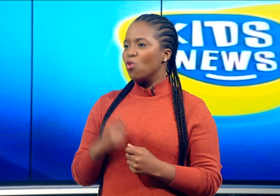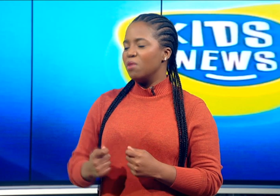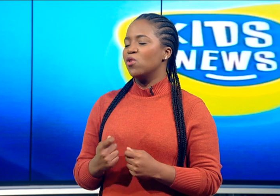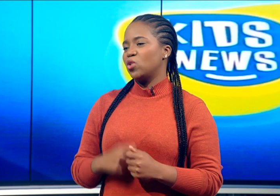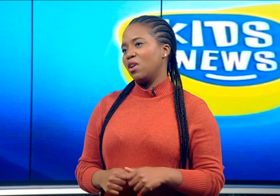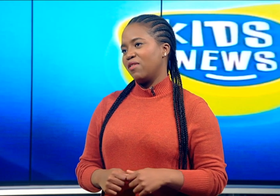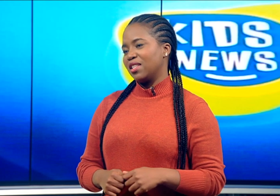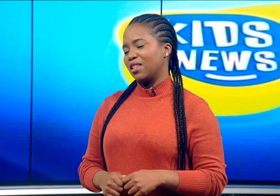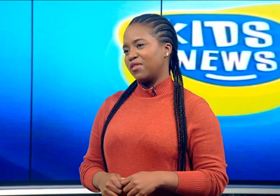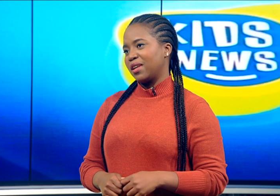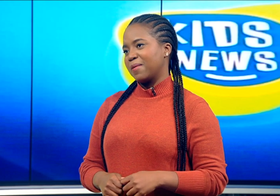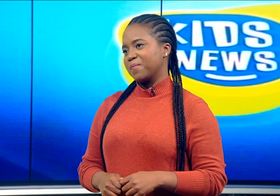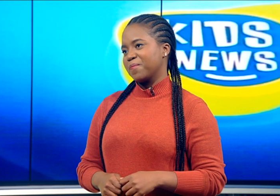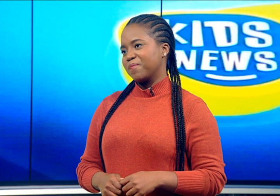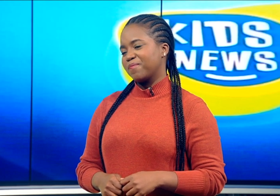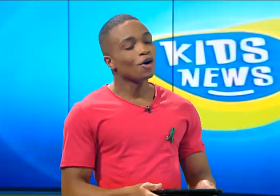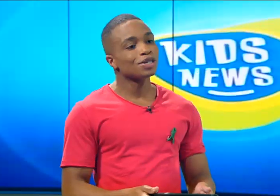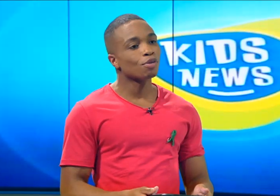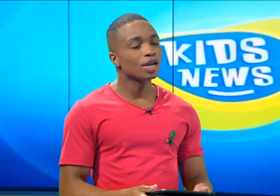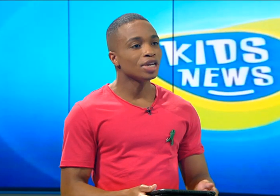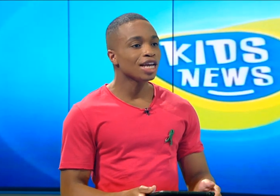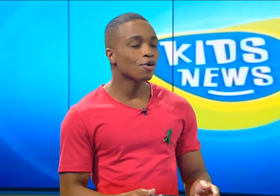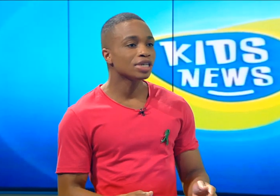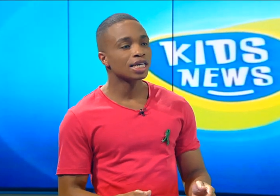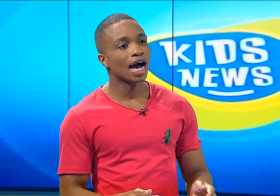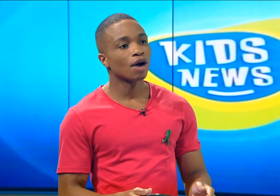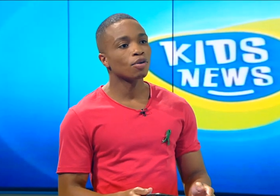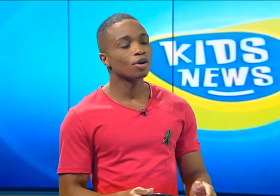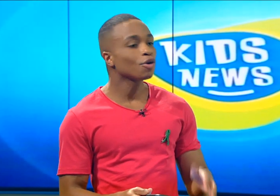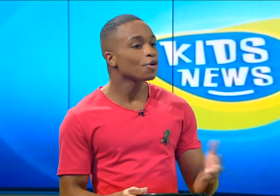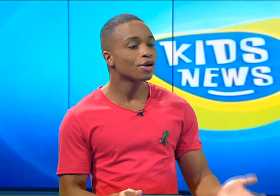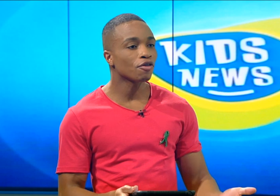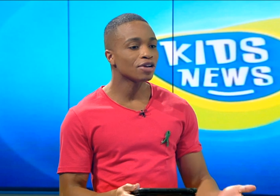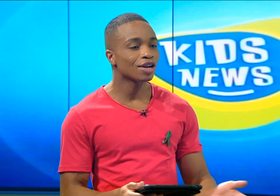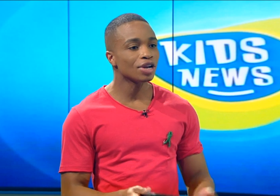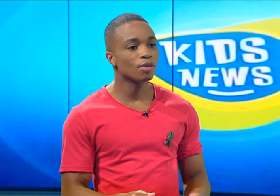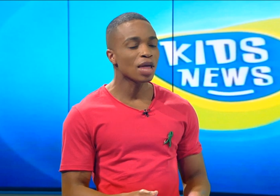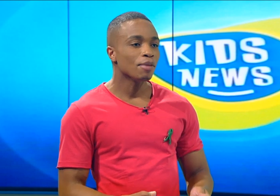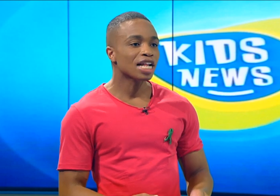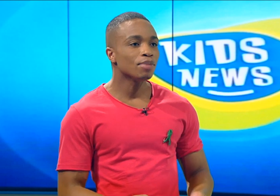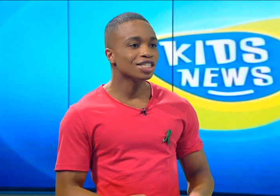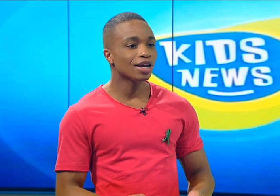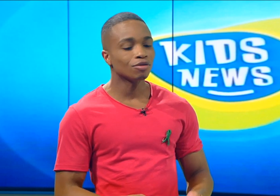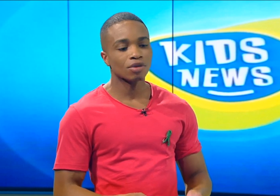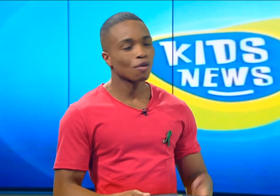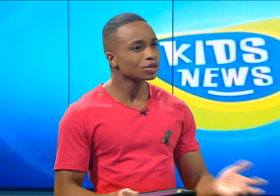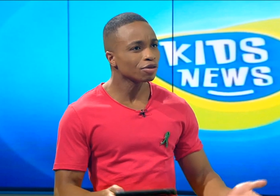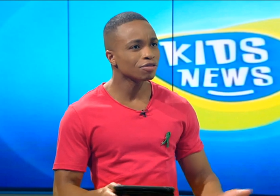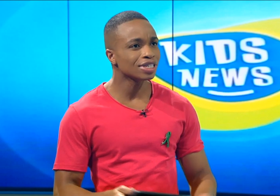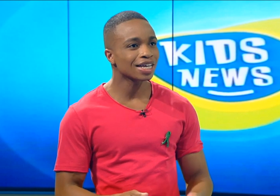ulwimi lwesi-12 la South Africa. Usubalulile ukuthi akukho lukhoni ukufunda lo limi. Mhlambe nje ungakwazi ukungifundisa